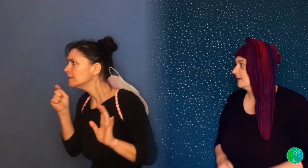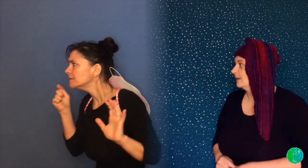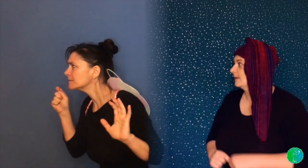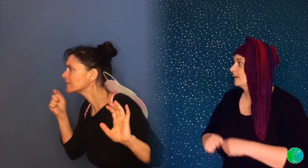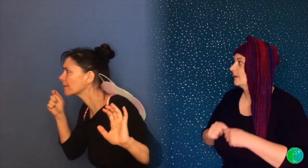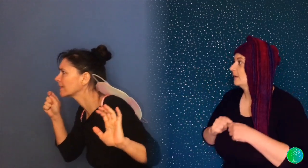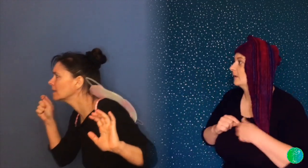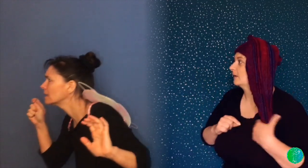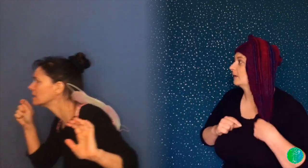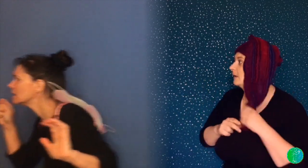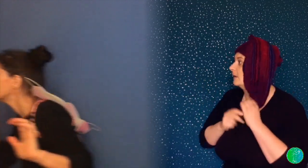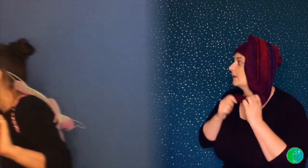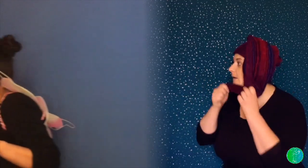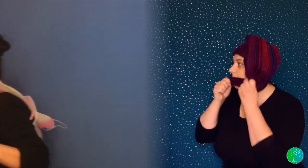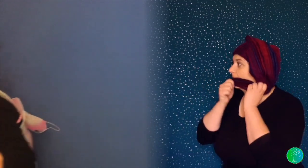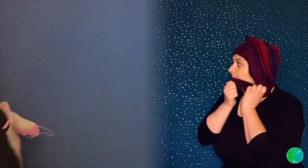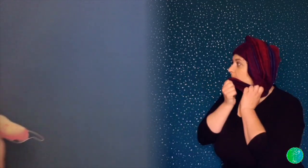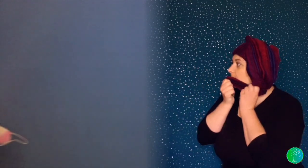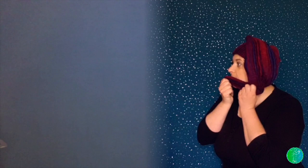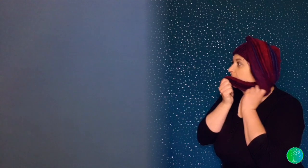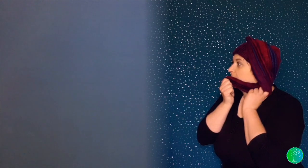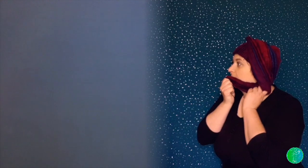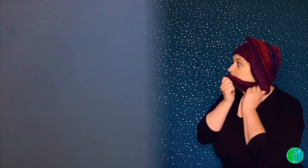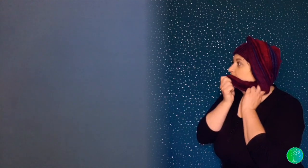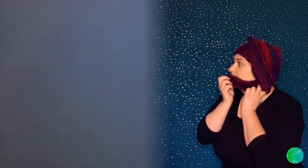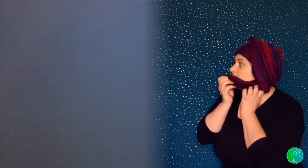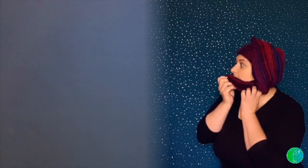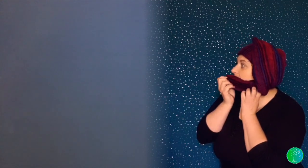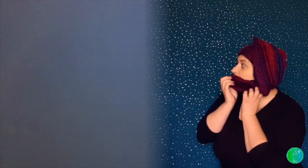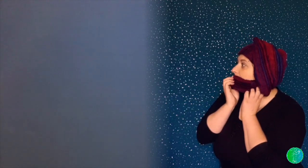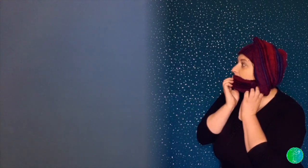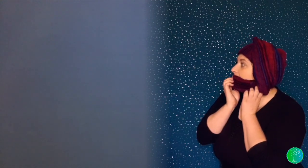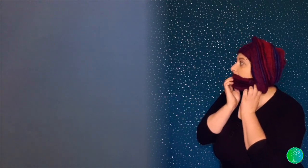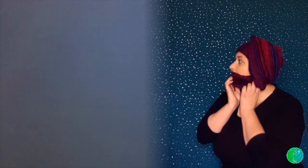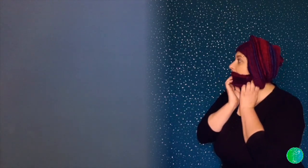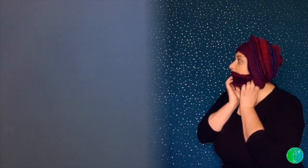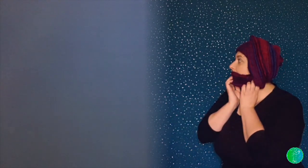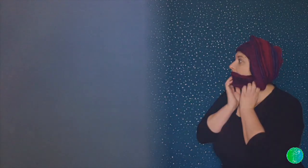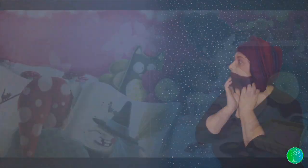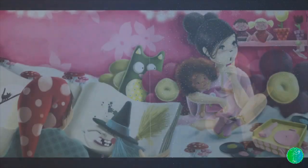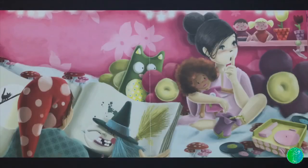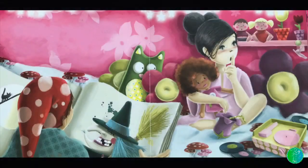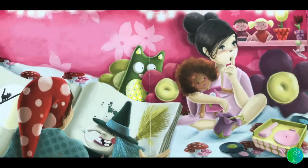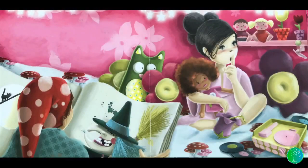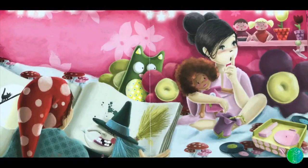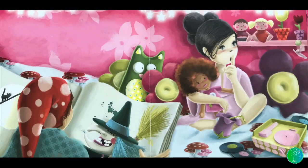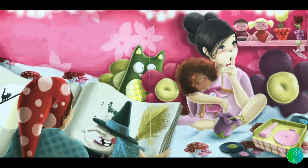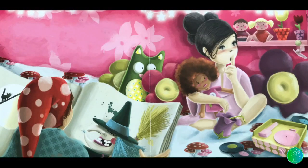sort bravement sur le pas de la porte de sa roulotte et éclaire au dehors.